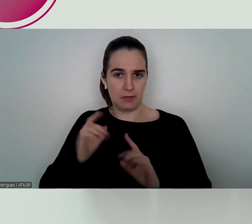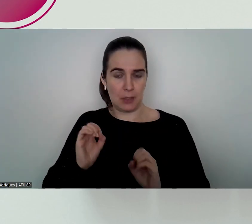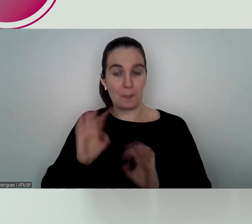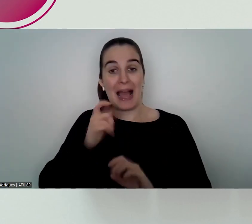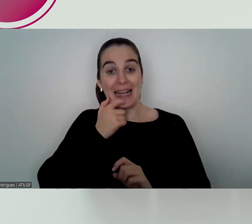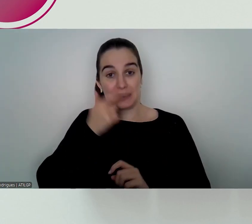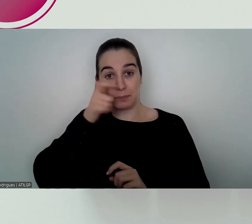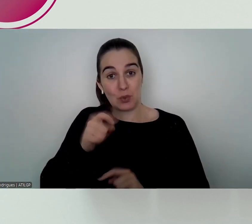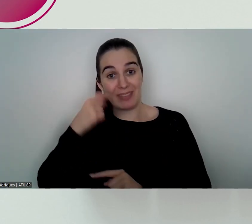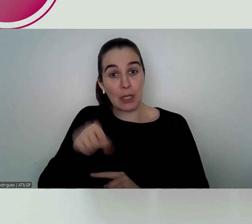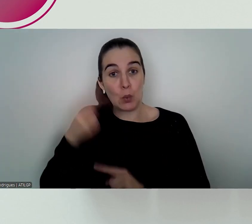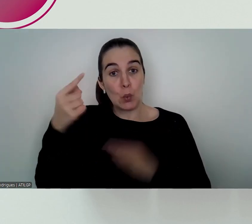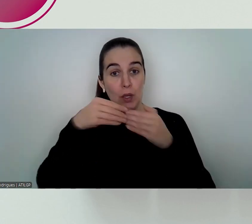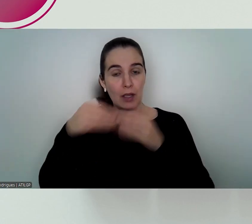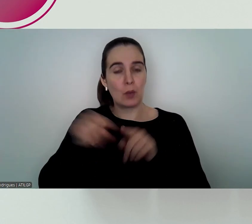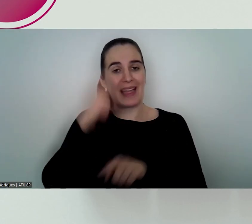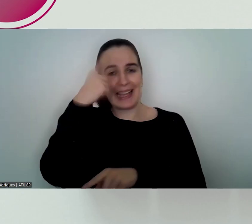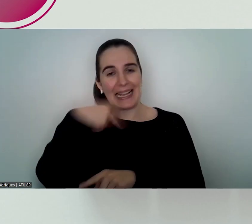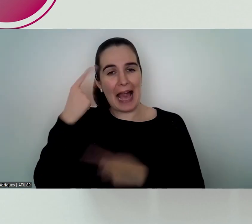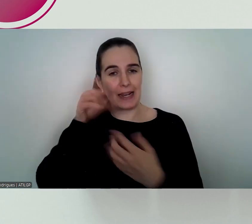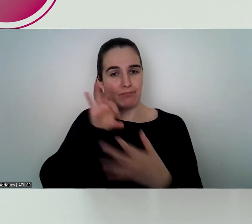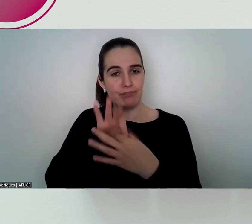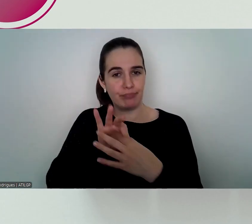existência de um pivô ao qual